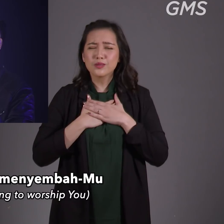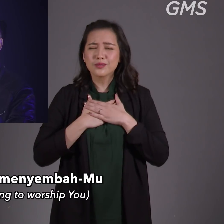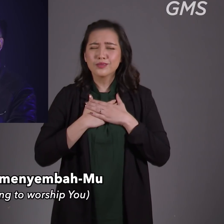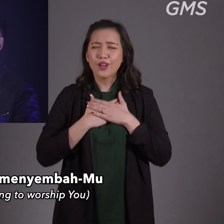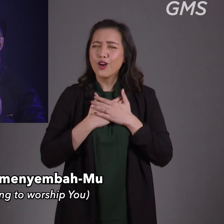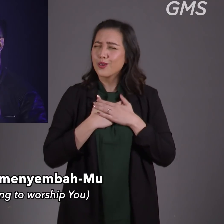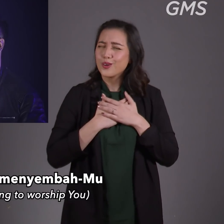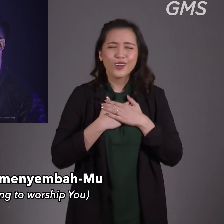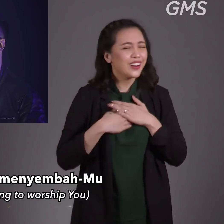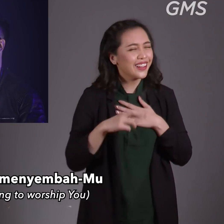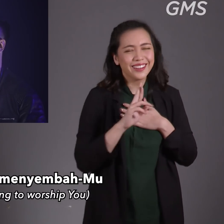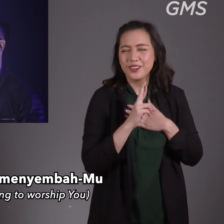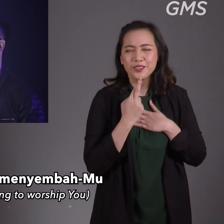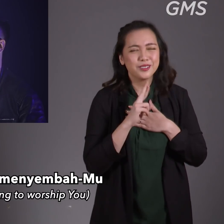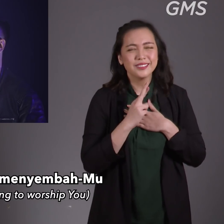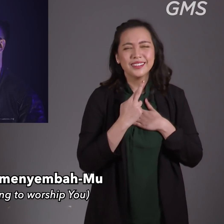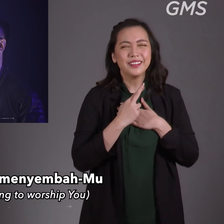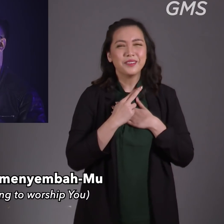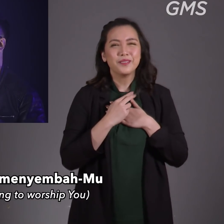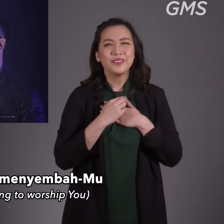hatiku, ku rindu